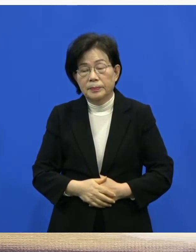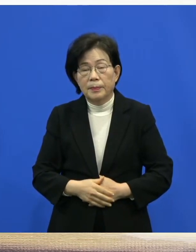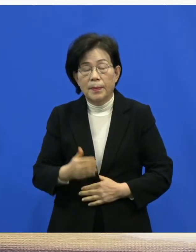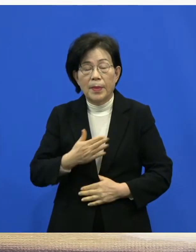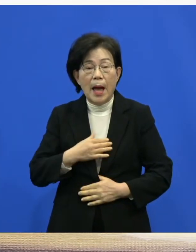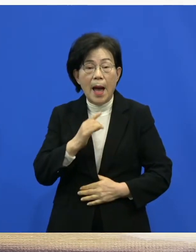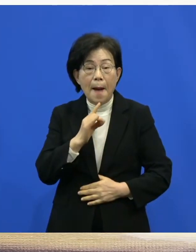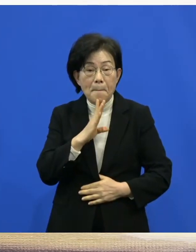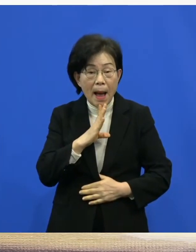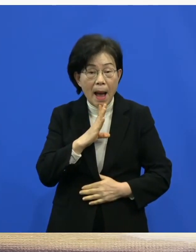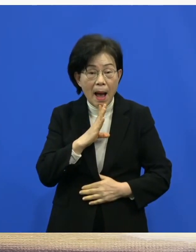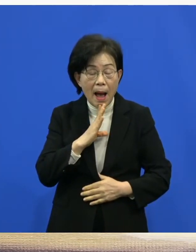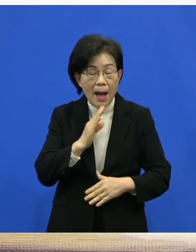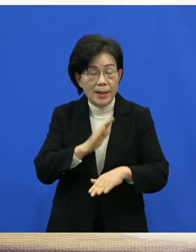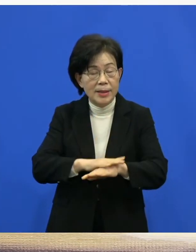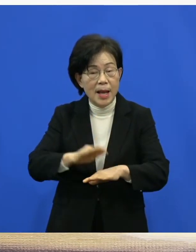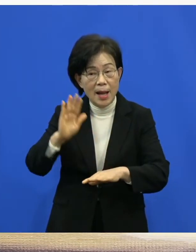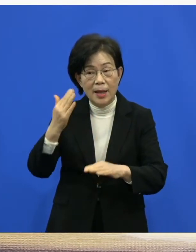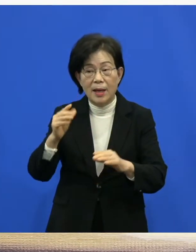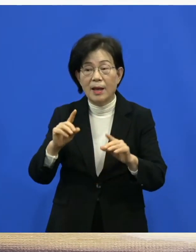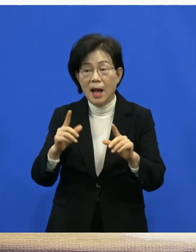나만 잘 되는 복이 아니야.